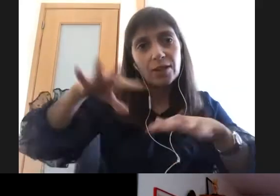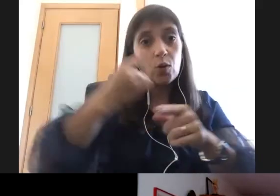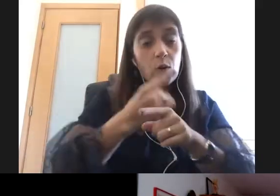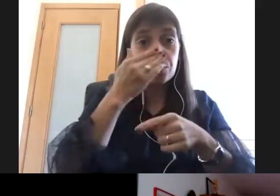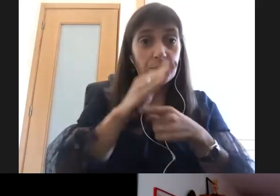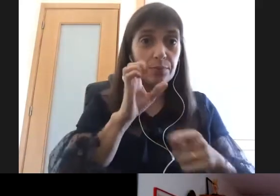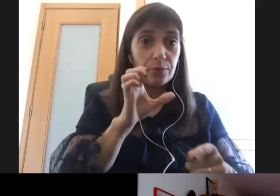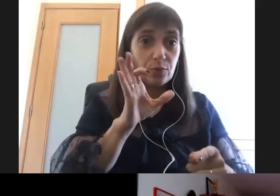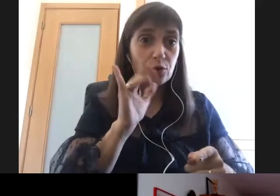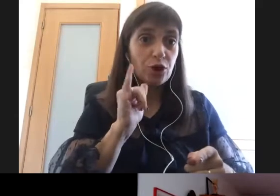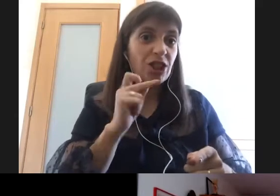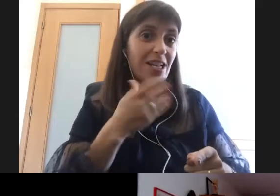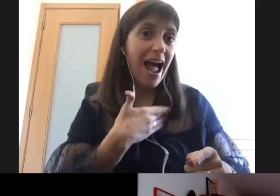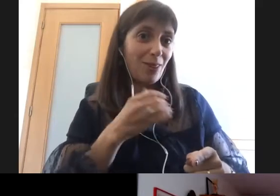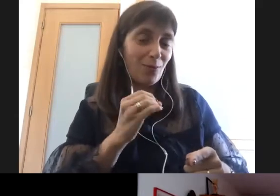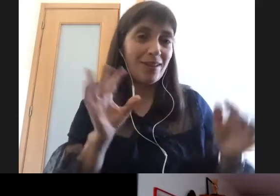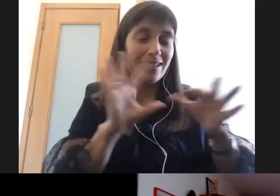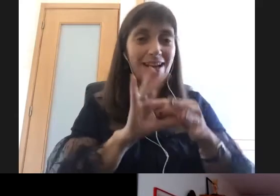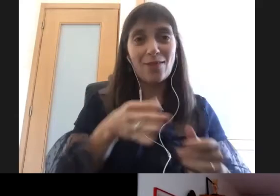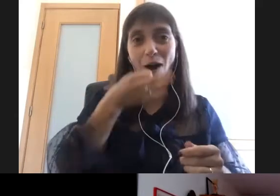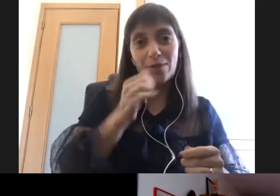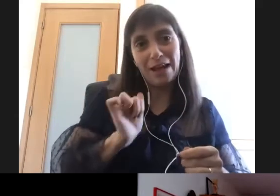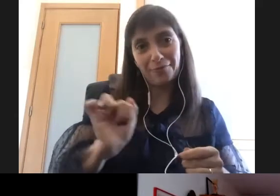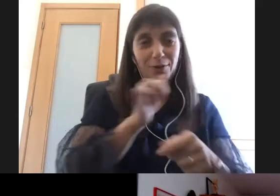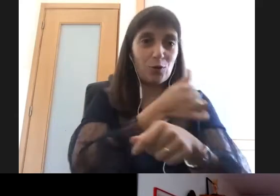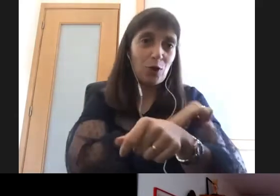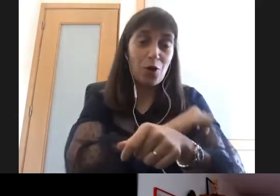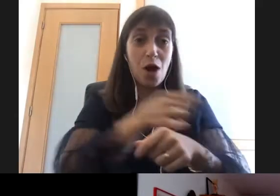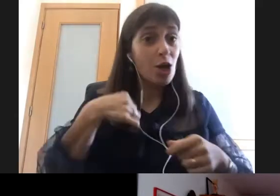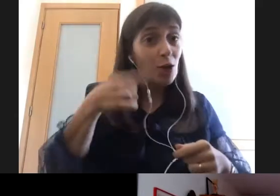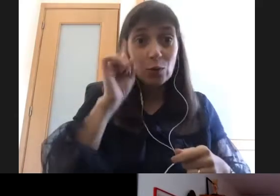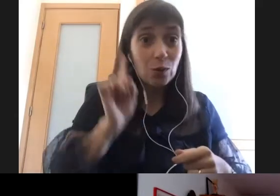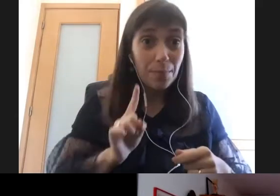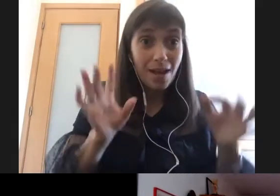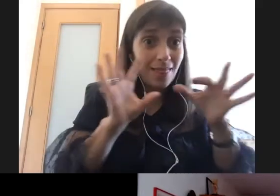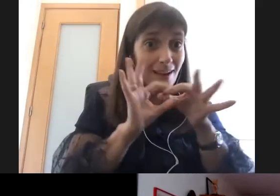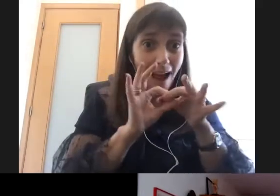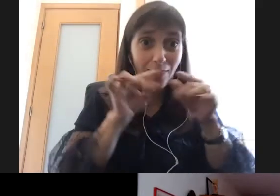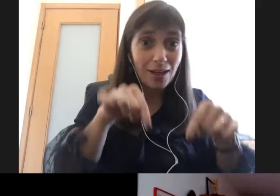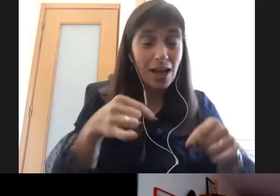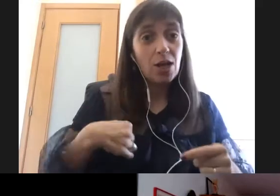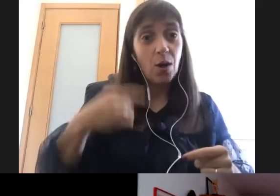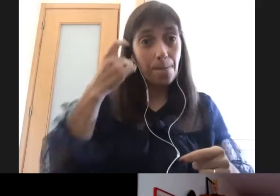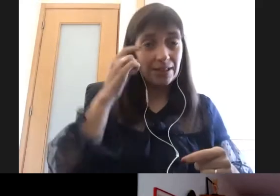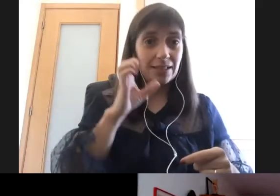falar carioca, que é uma coisa também que eu não sabia que veio daqui. Eu achava que o chiado carioca era só porque